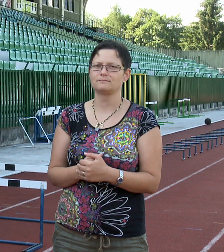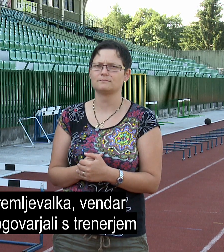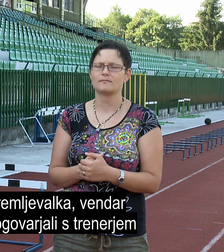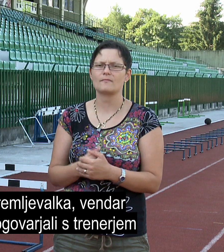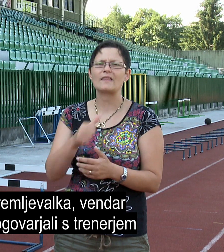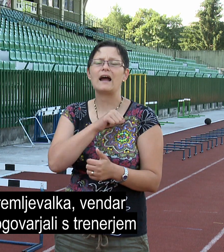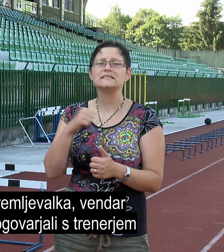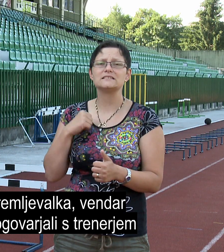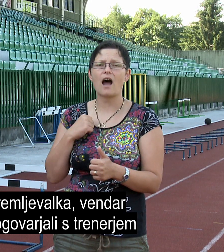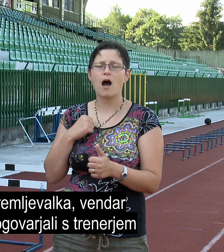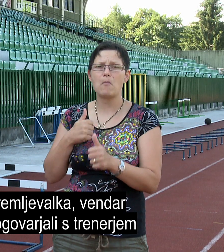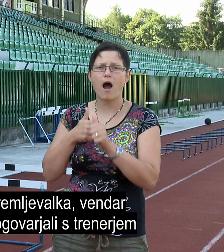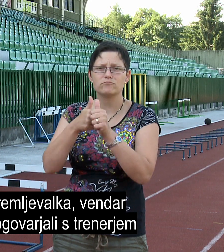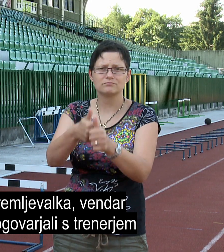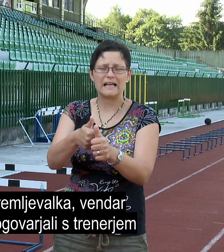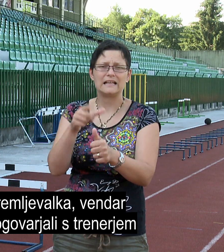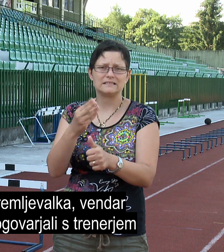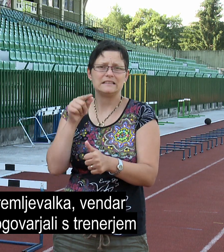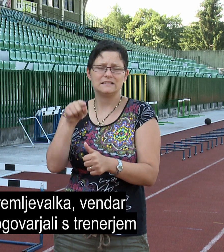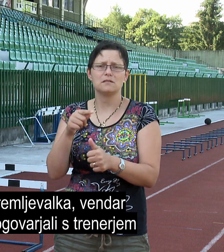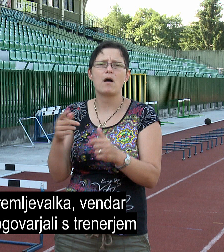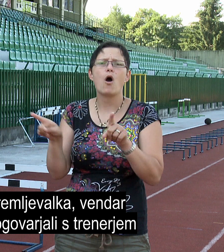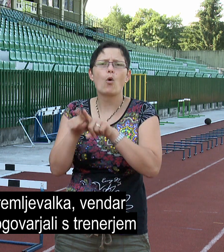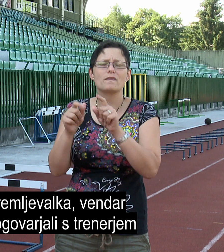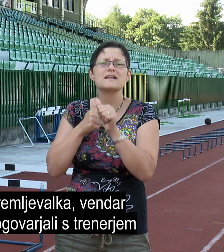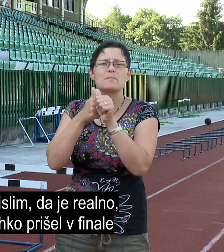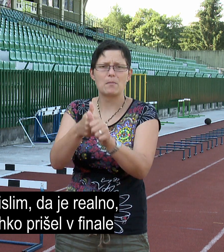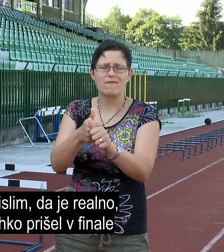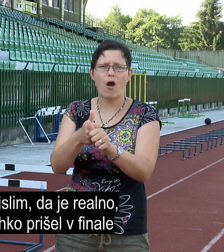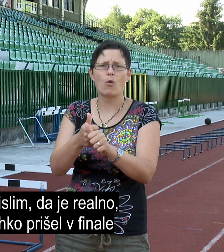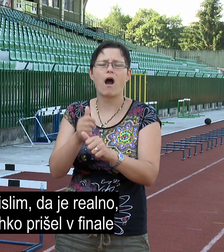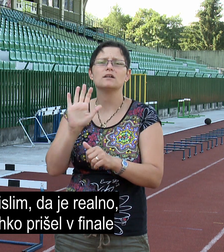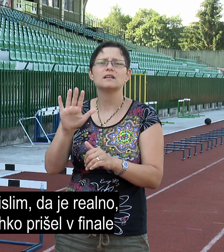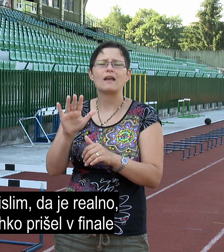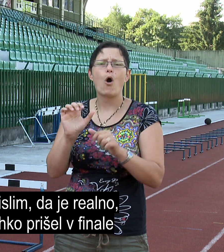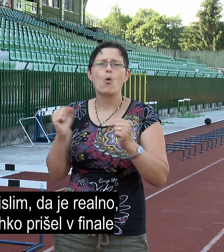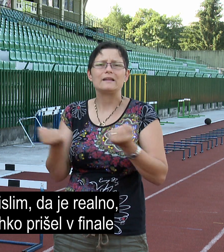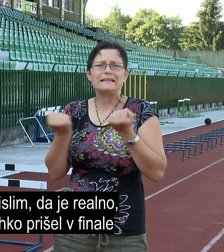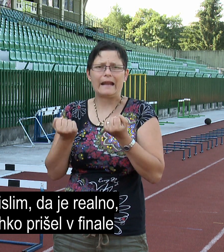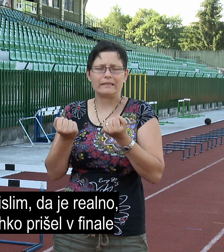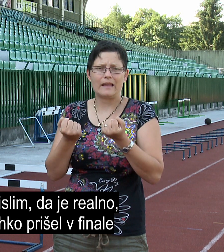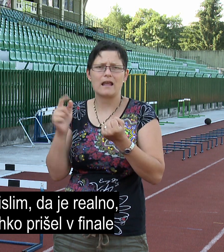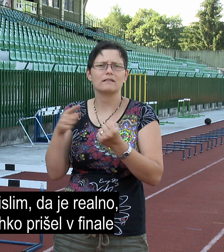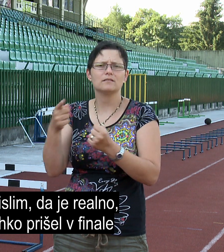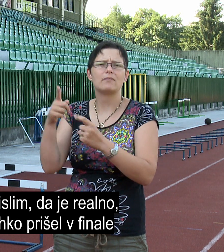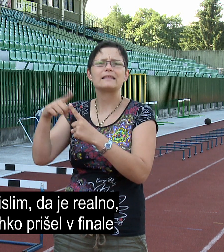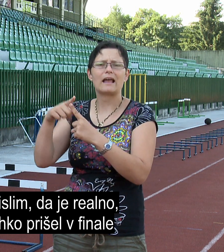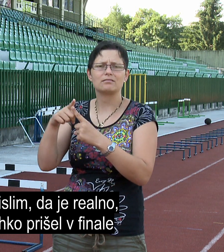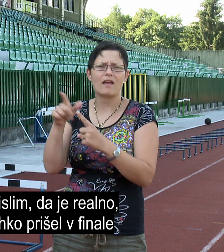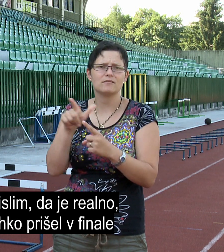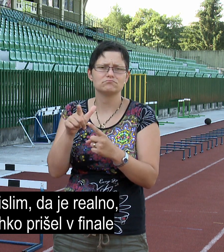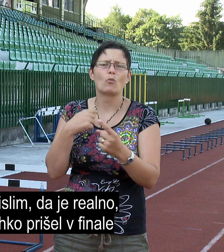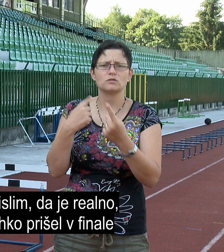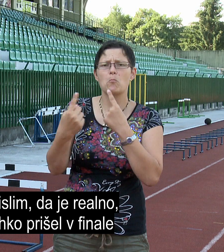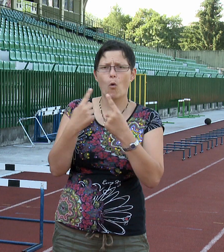Sama potujem kot spremljevalka, vendar kolikor smo se pogovarjali s trenerjem in Tadejem, mislim, da je realno, da bi Tadej